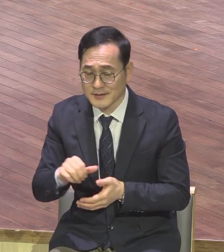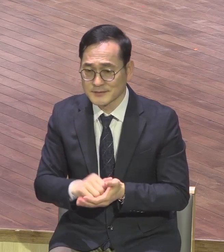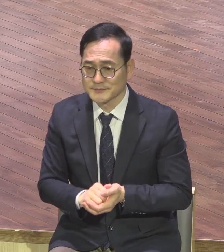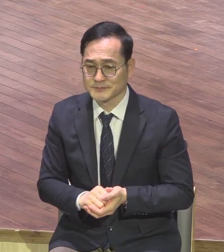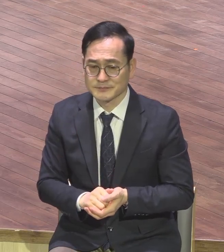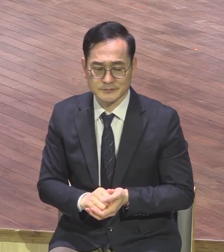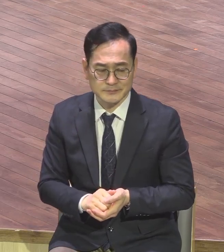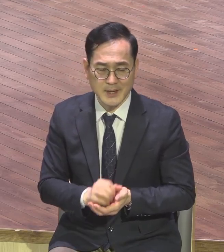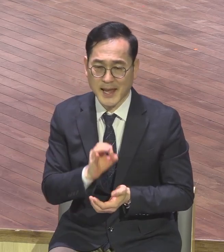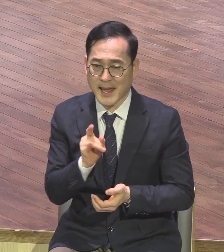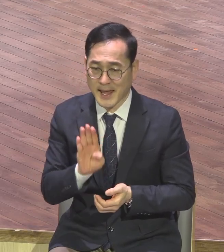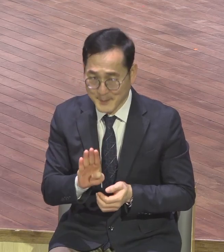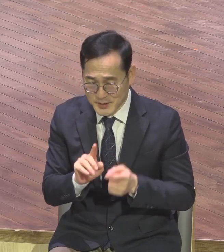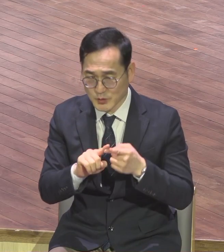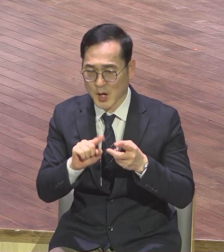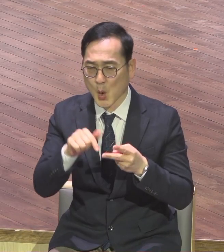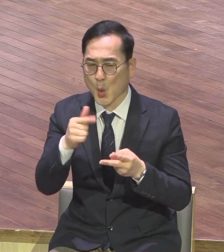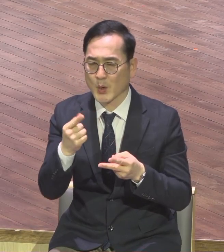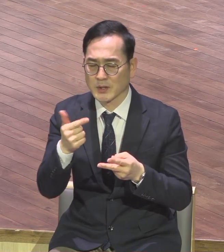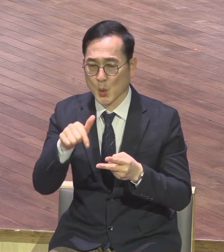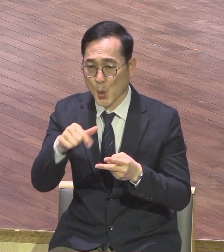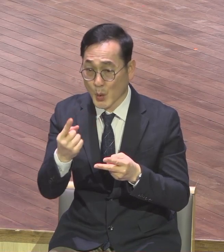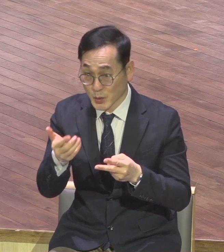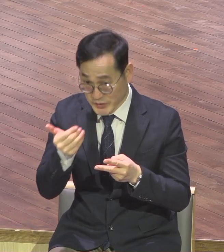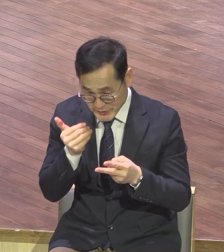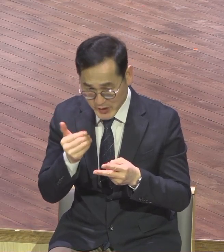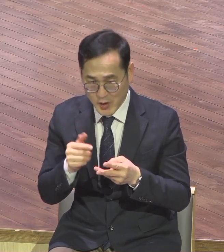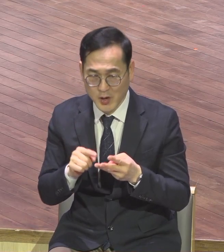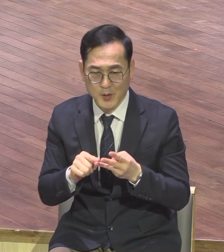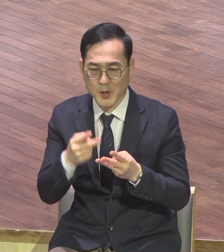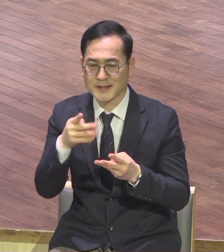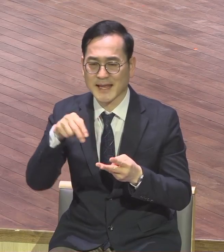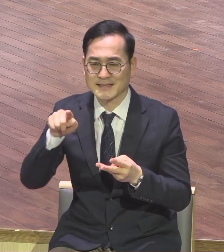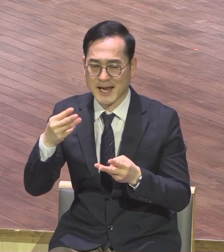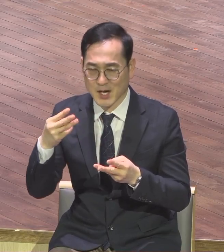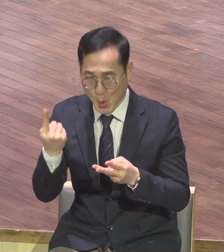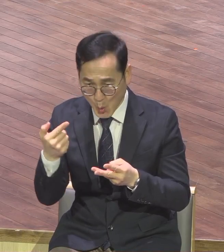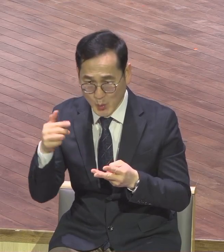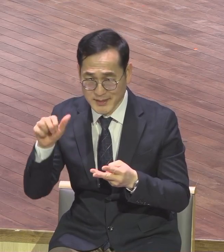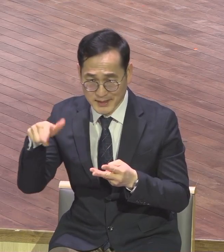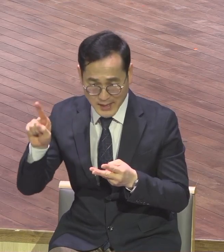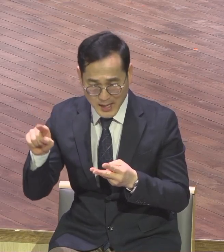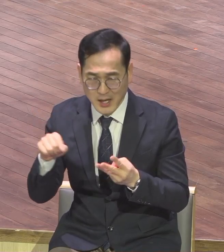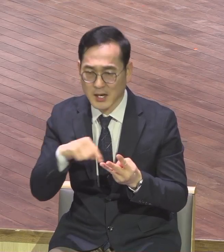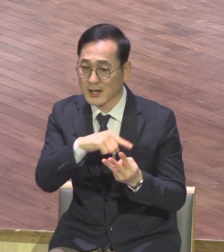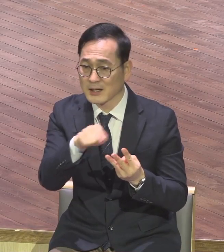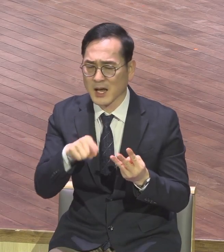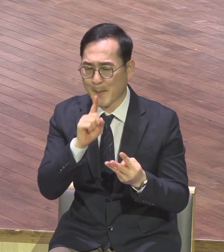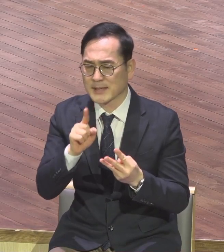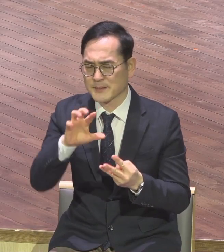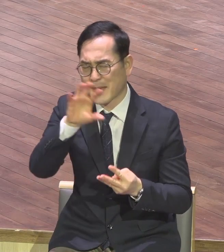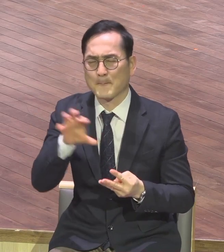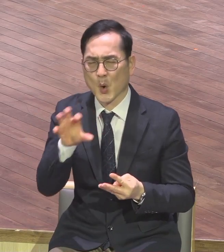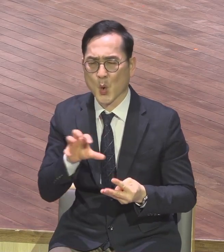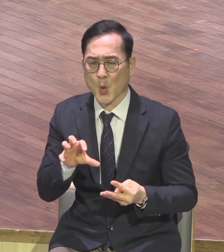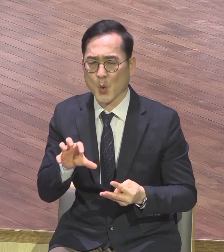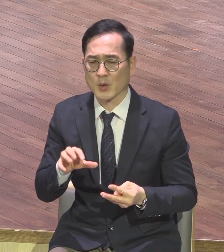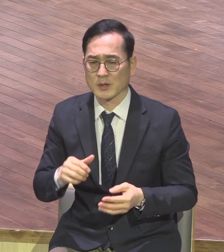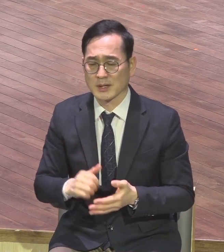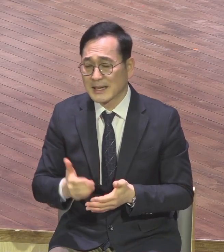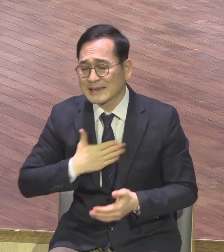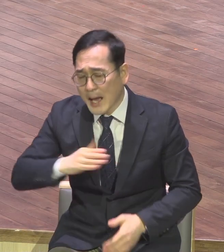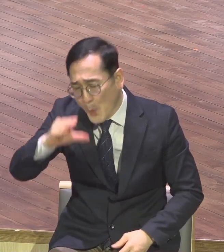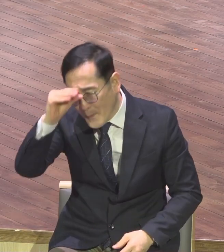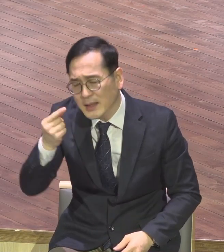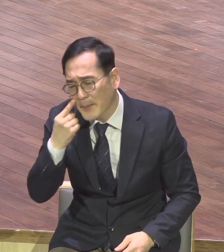1절, 데살로니가후서 3장에서도 같은 말을 합니다. 사도 바울이 완벽해서 자신을 본받으라 그 말이 아니잖아요.